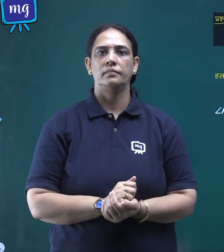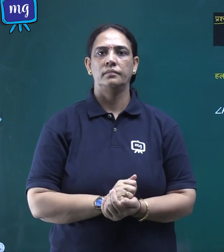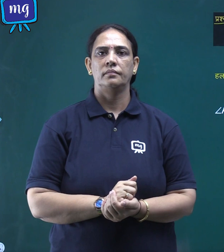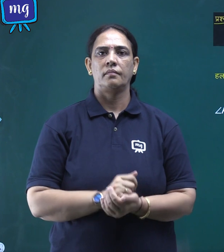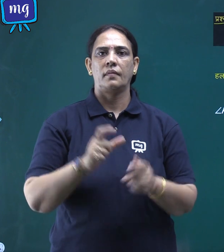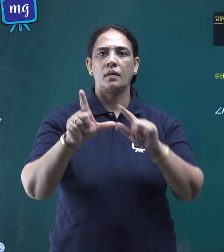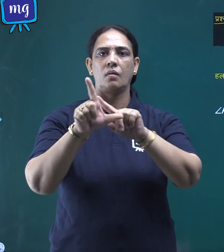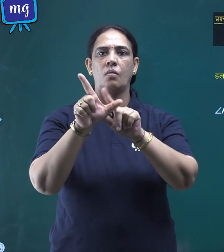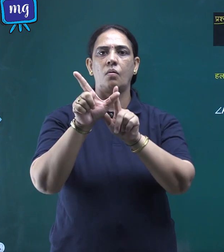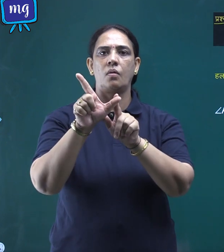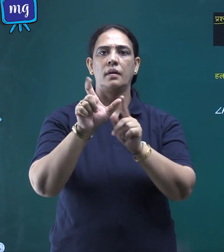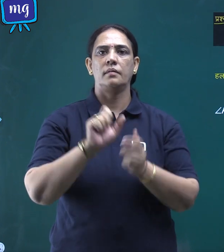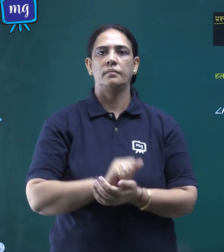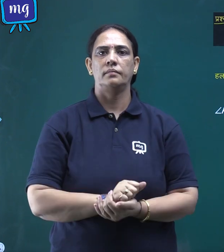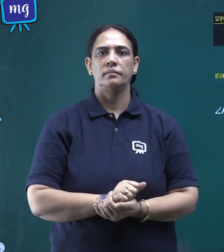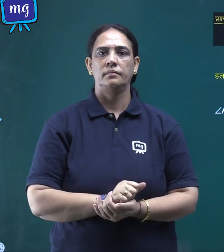कोण